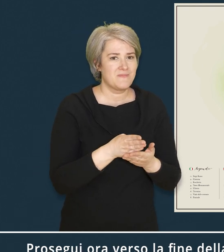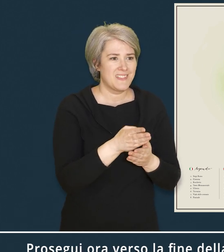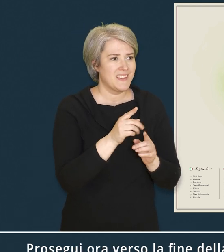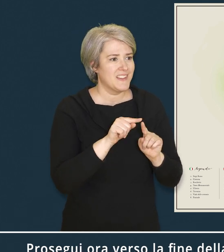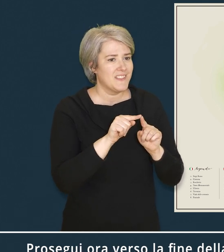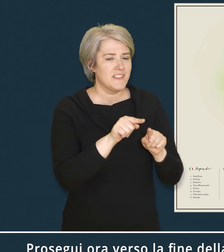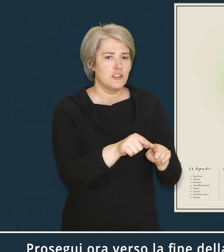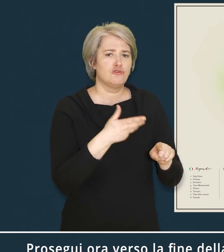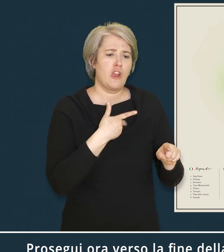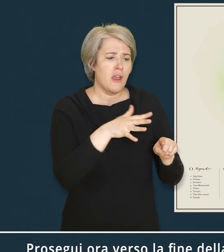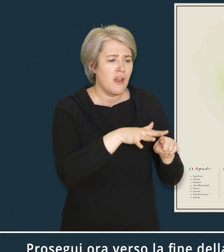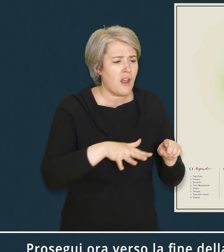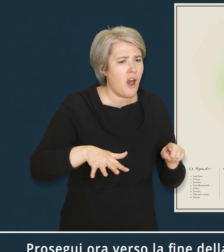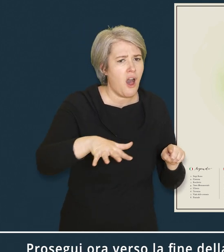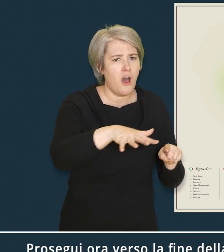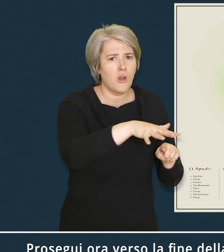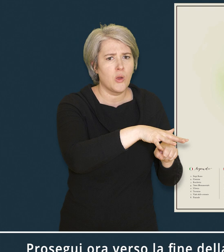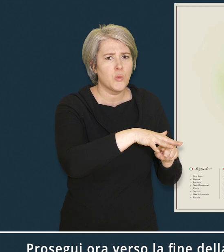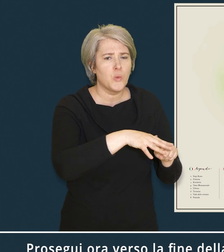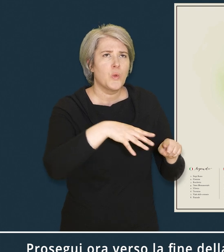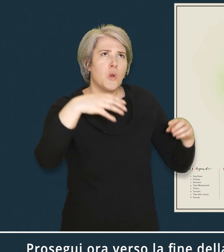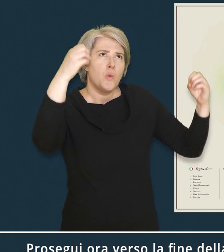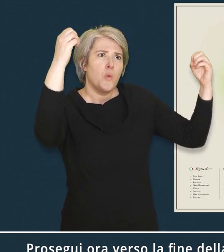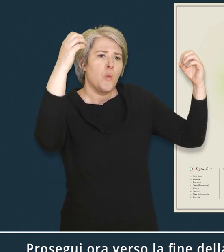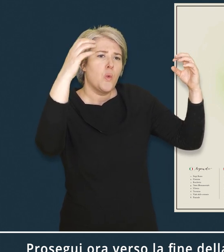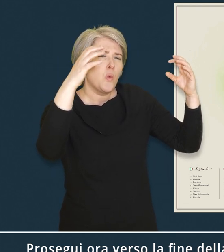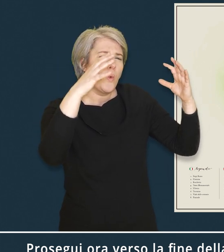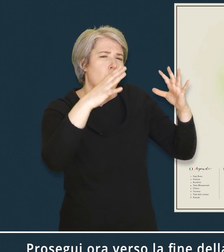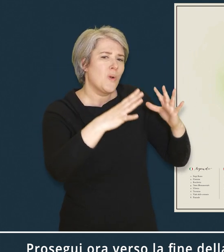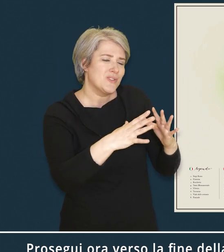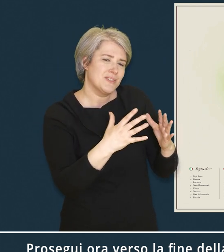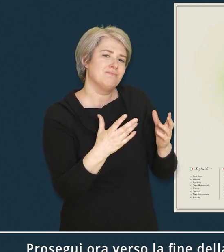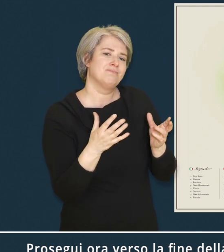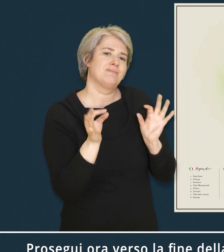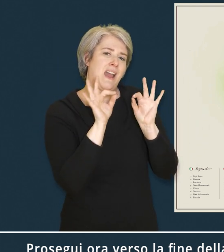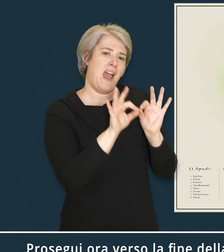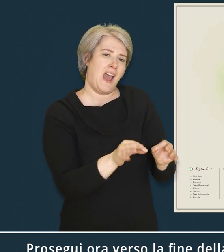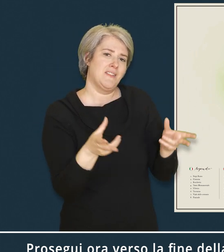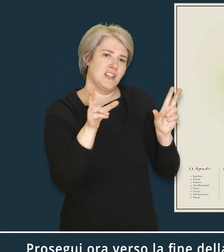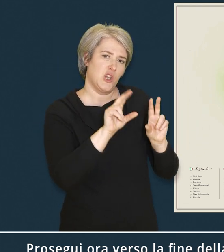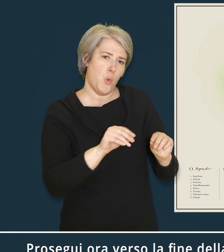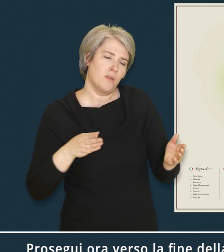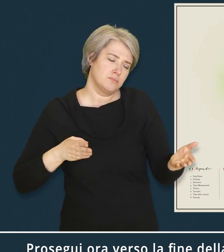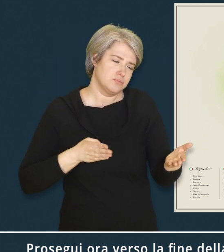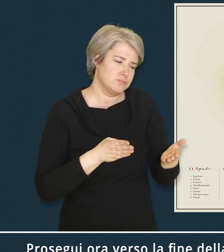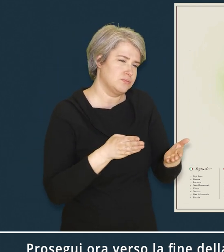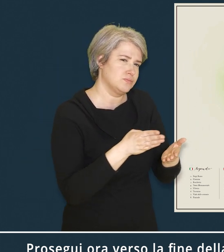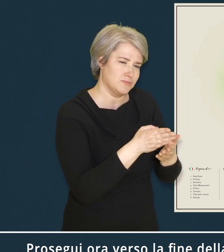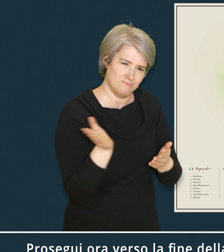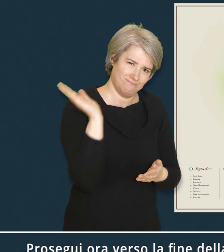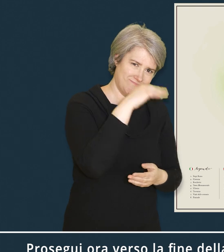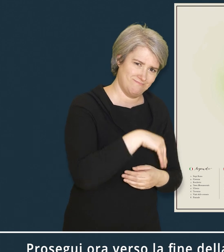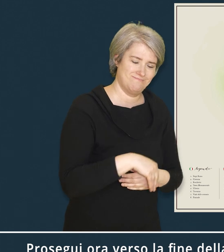ora verso la fine della tassaia, dove si apre una radura dove la luce illumina nuovamente il